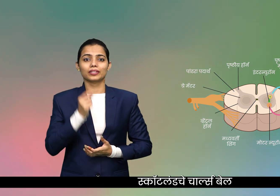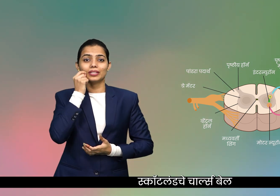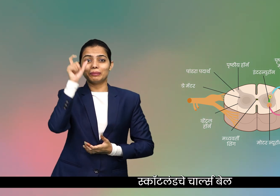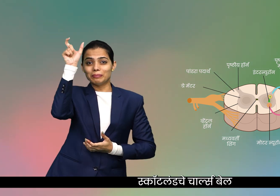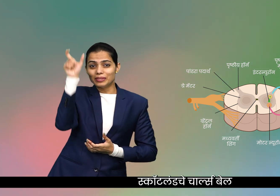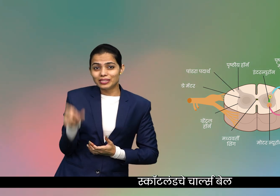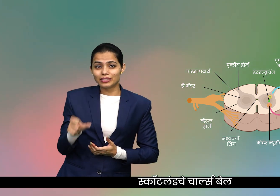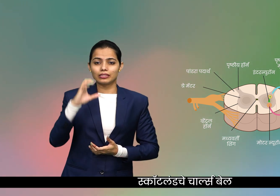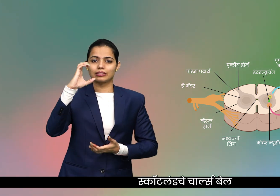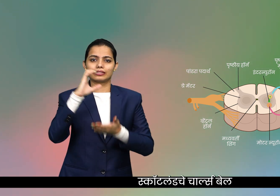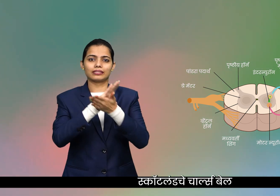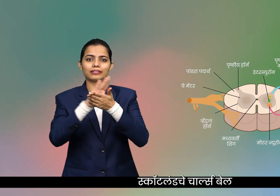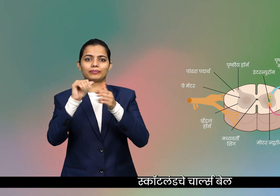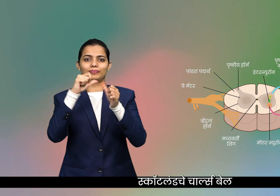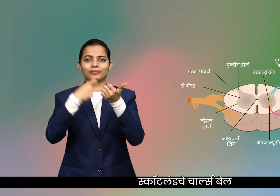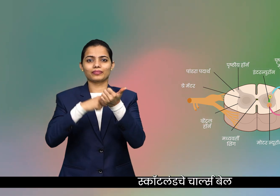स्कॉटलंडचे चार्ल्स बेल